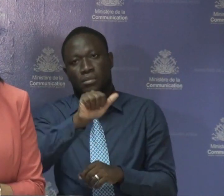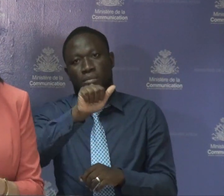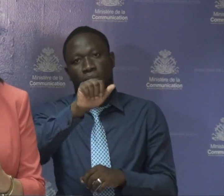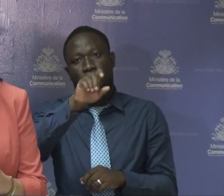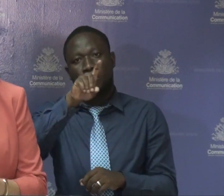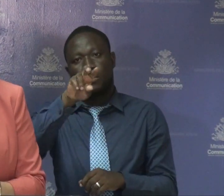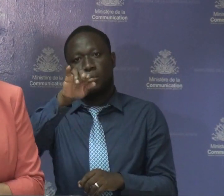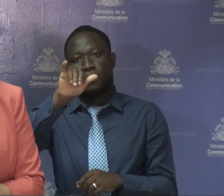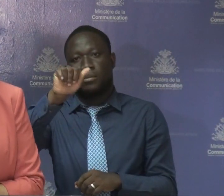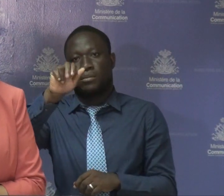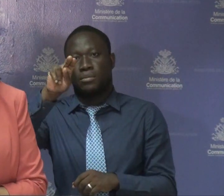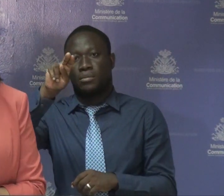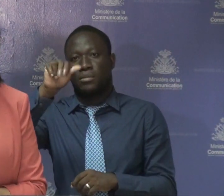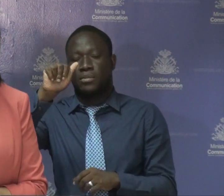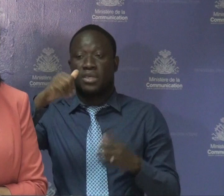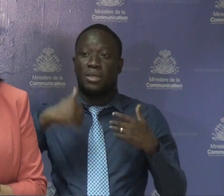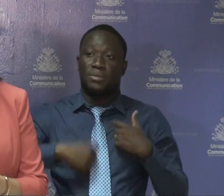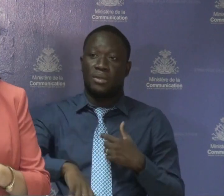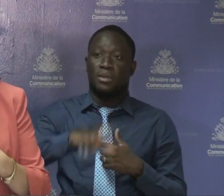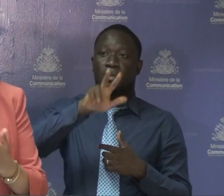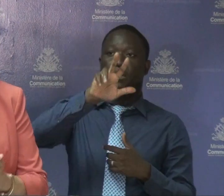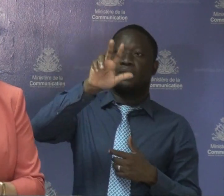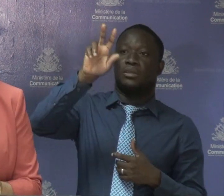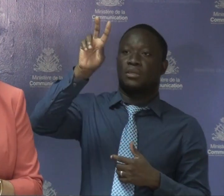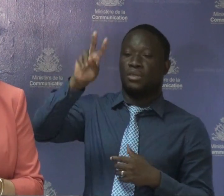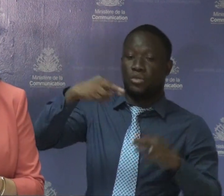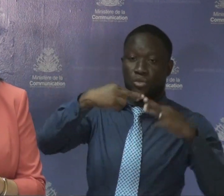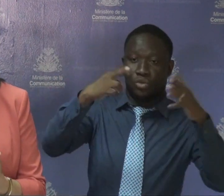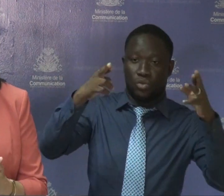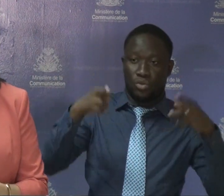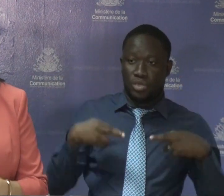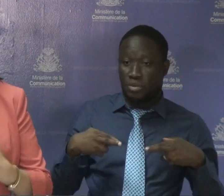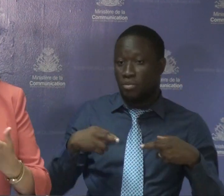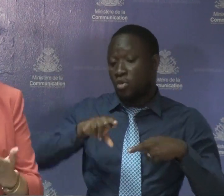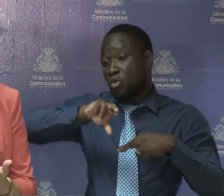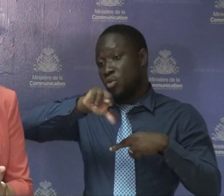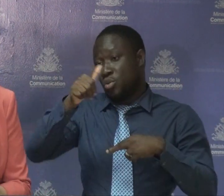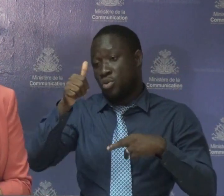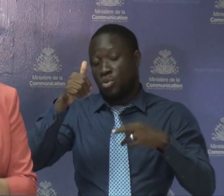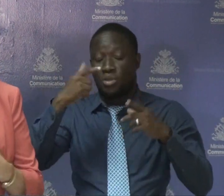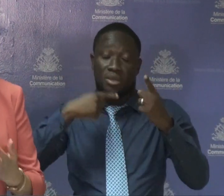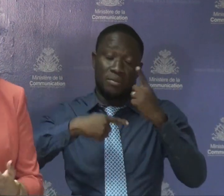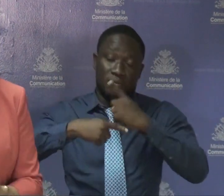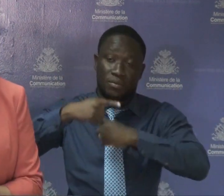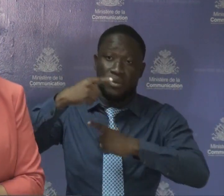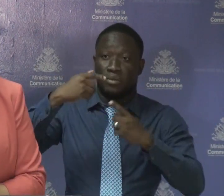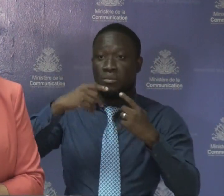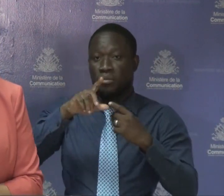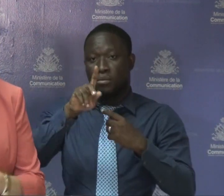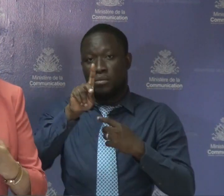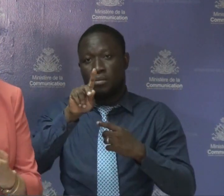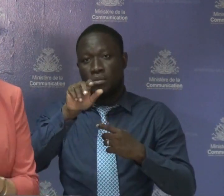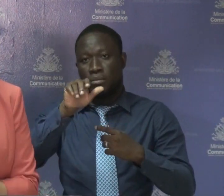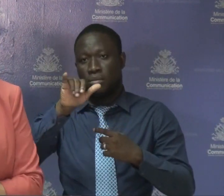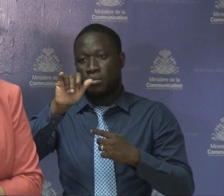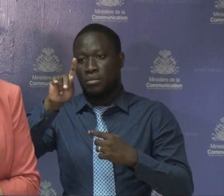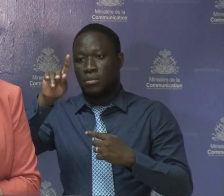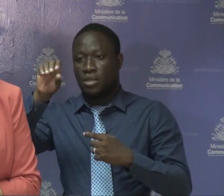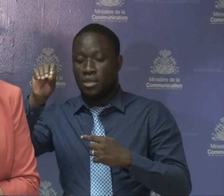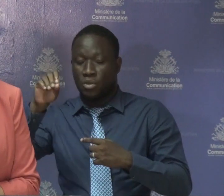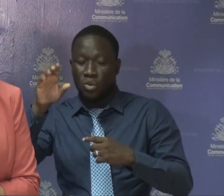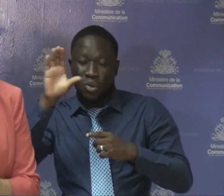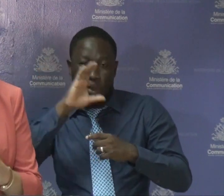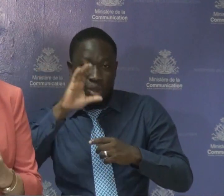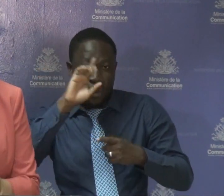qui même pral gain 32 chambres d'hôtel et tout l'autre tout qui même qui pral investi et Calico lui même tout cap ces jeunes des